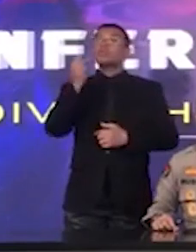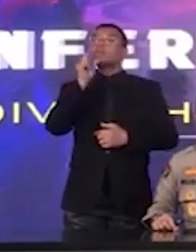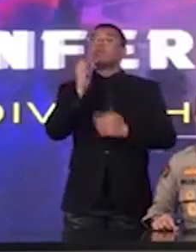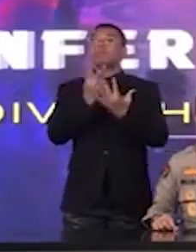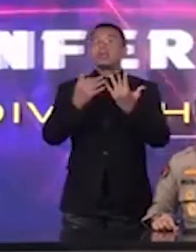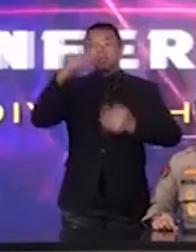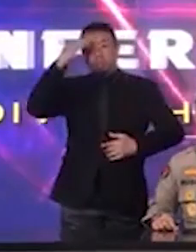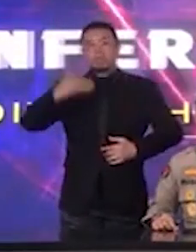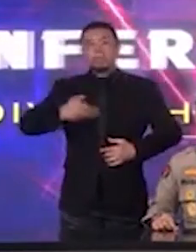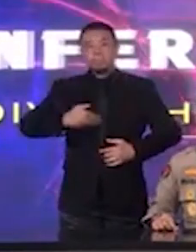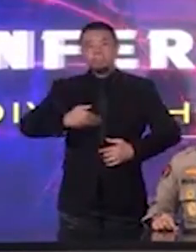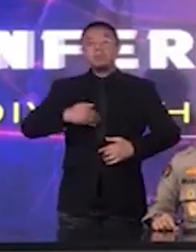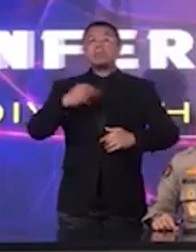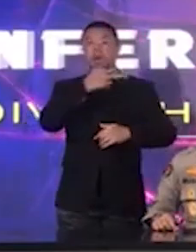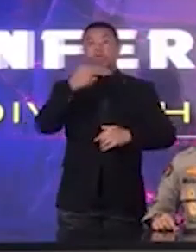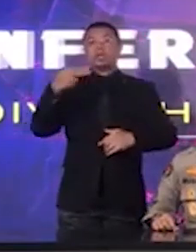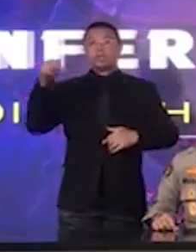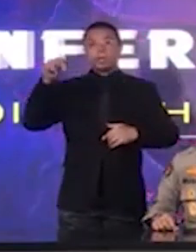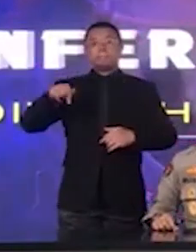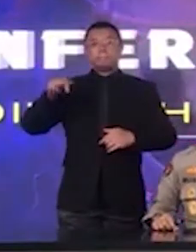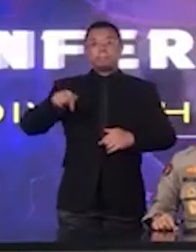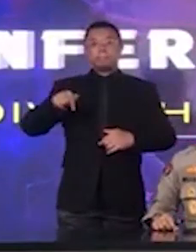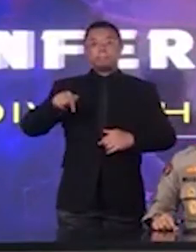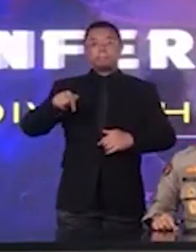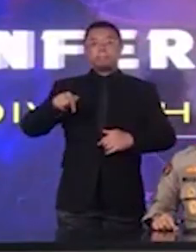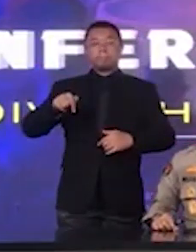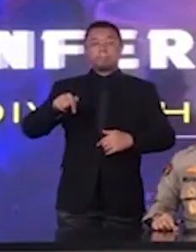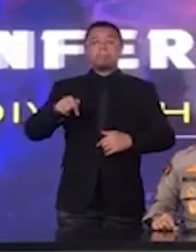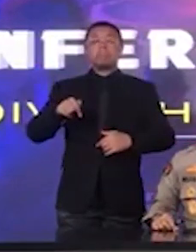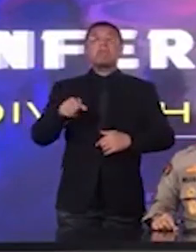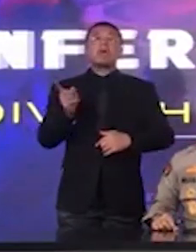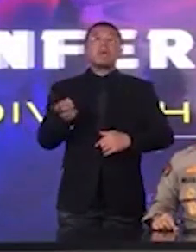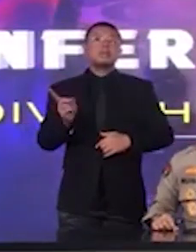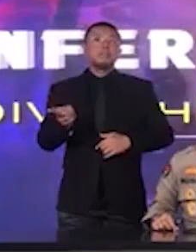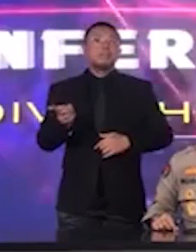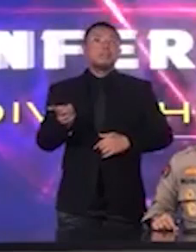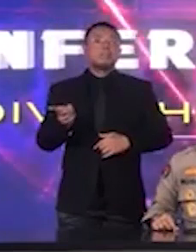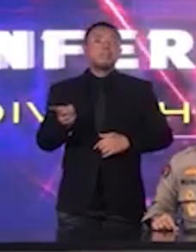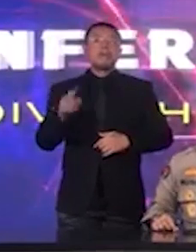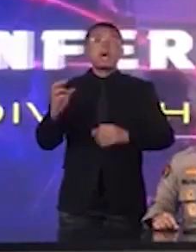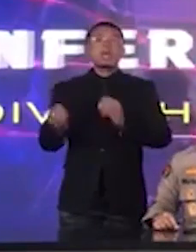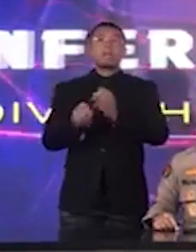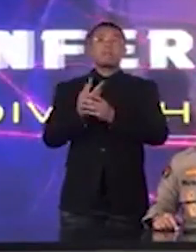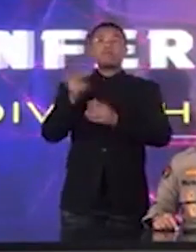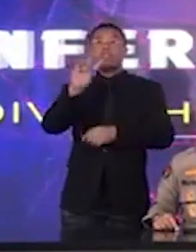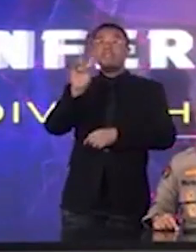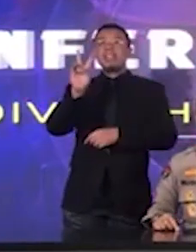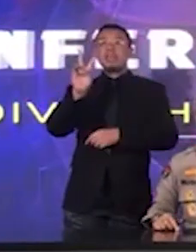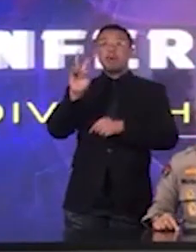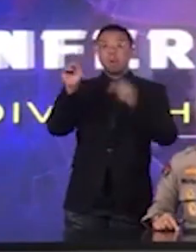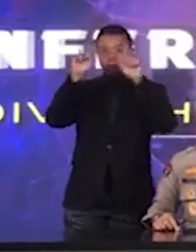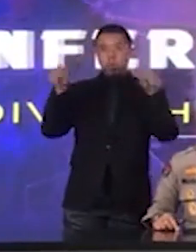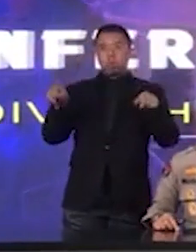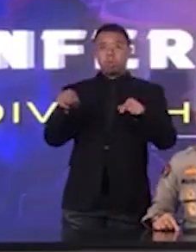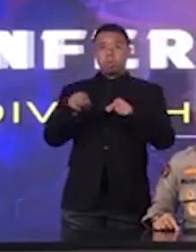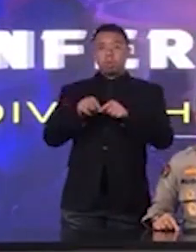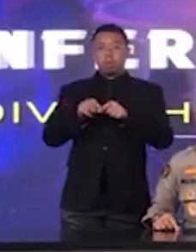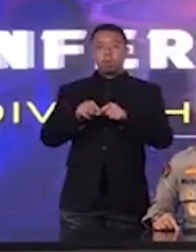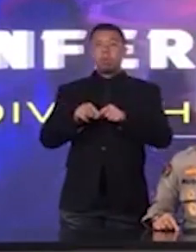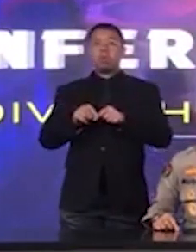umat muslim di tanah air ini. Dengan munculnya video